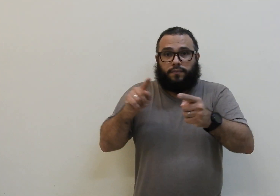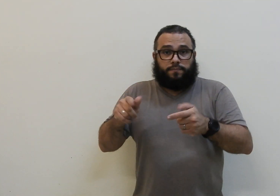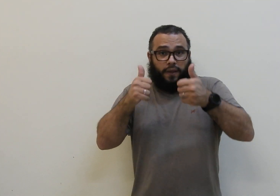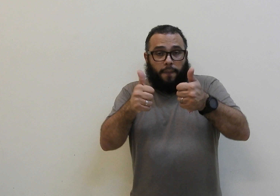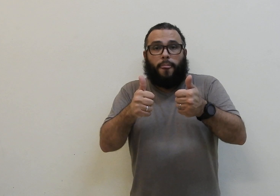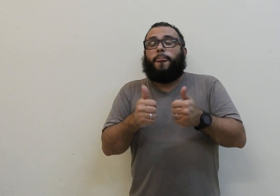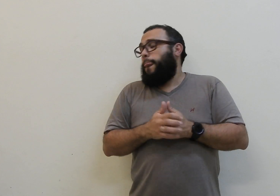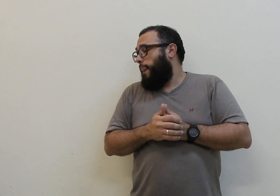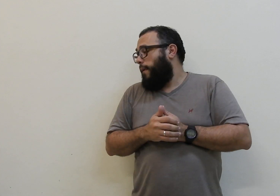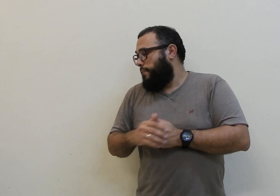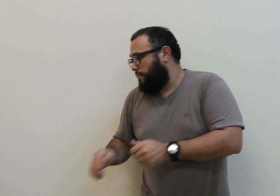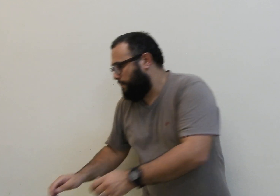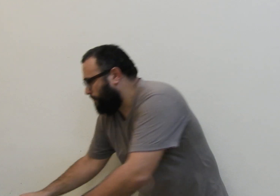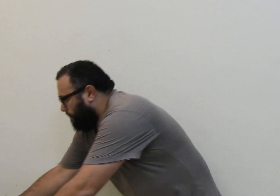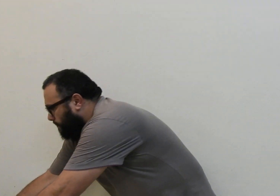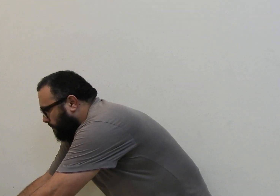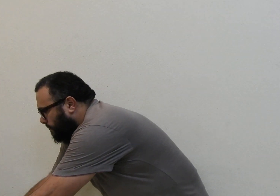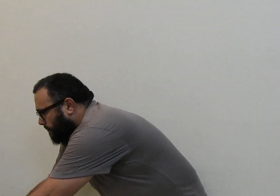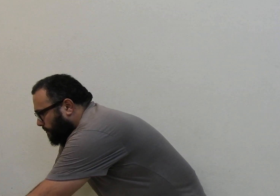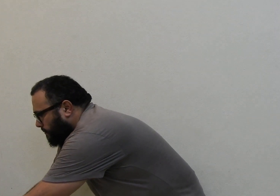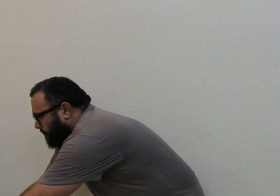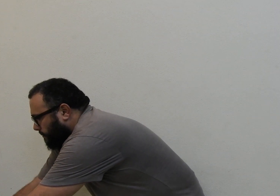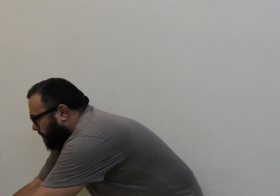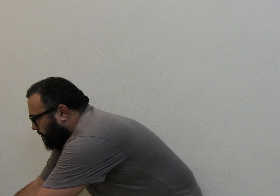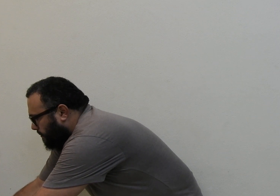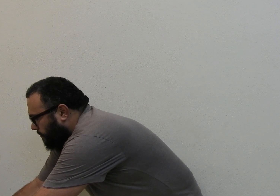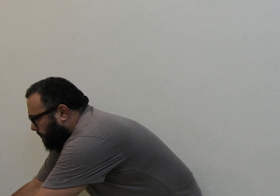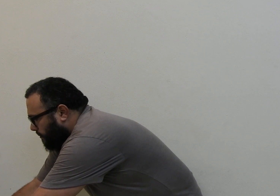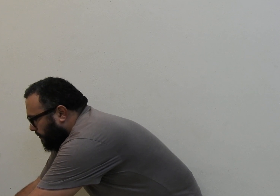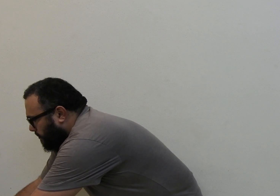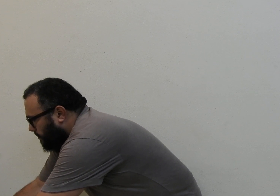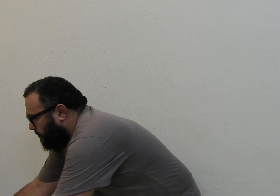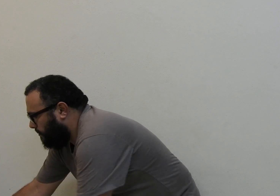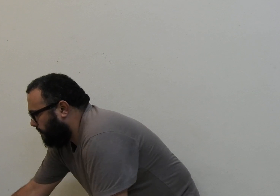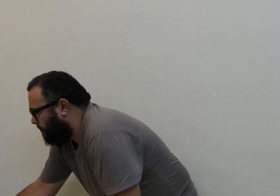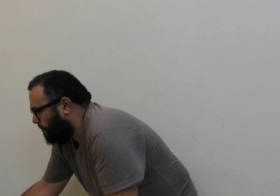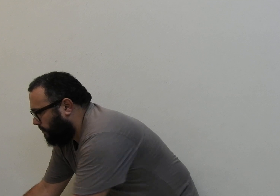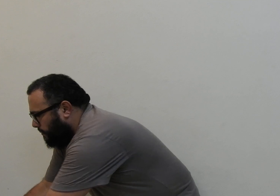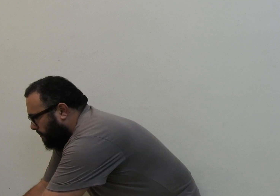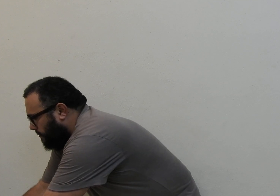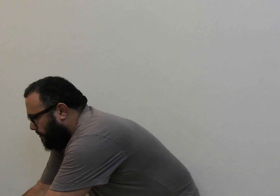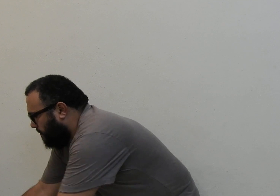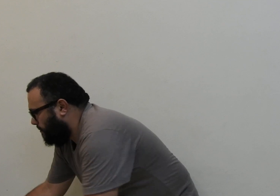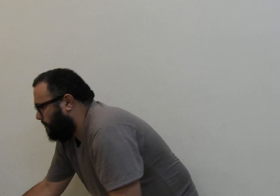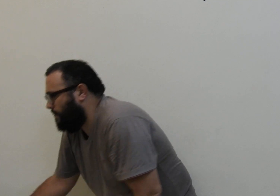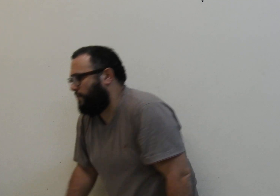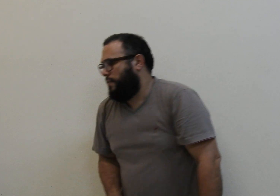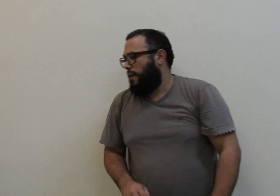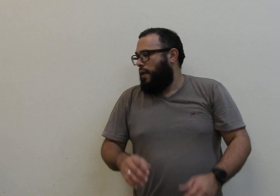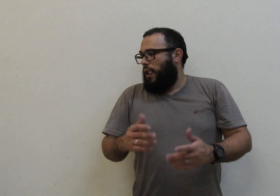vou então olhando para a câmera e para o computador aqui para a gente poder fazer um paralelo com o PowerPoint e com a explicação que